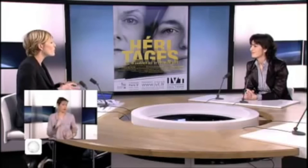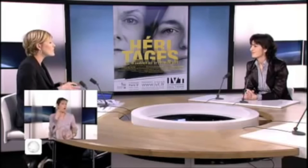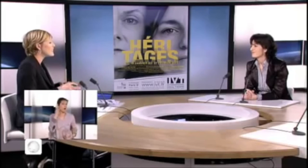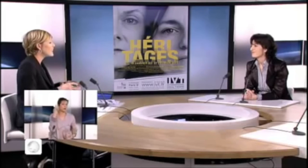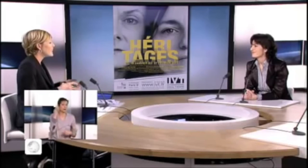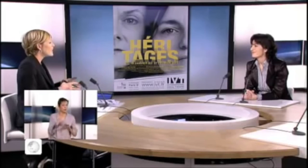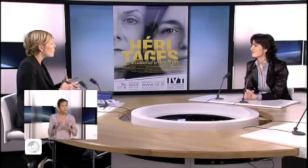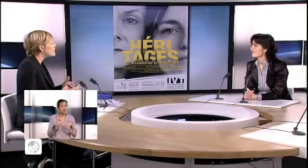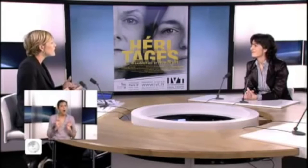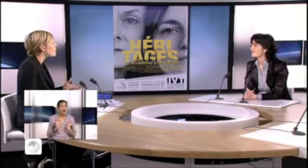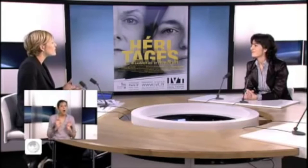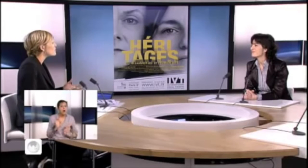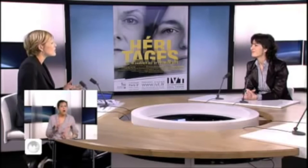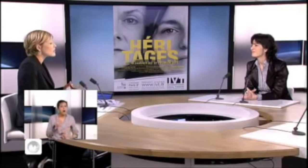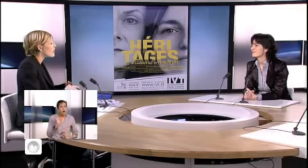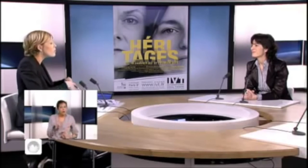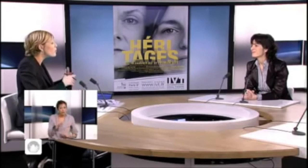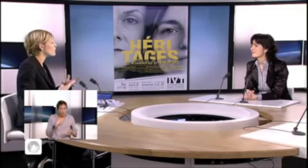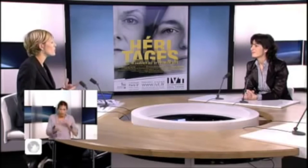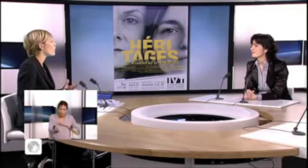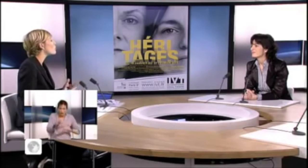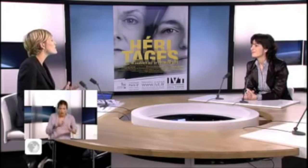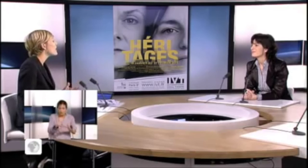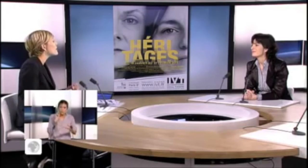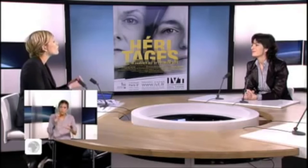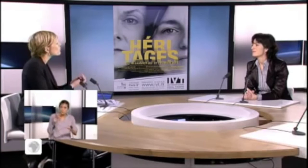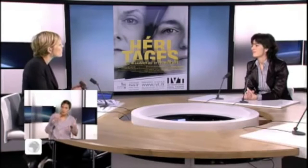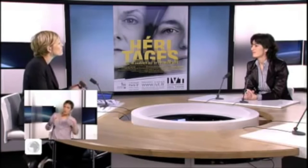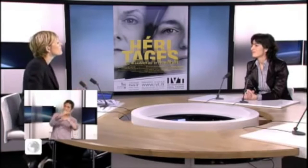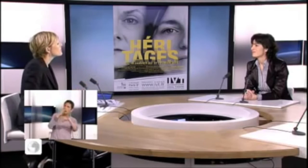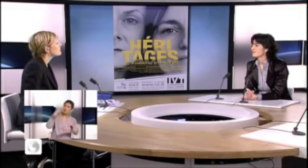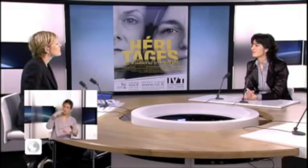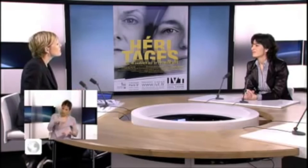que c'est compliqué pour les sourds d'être dans un monde entendant. On le sait, mais là on le sent.